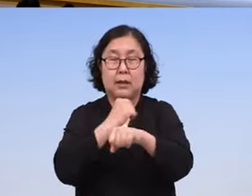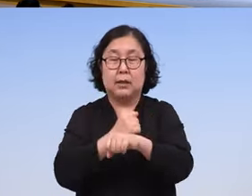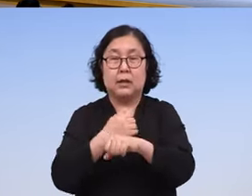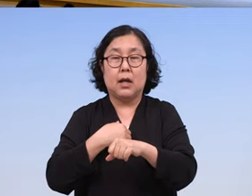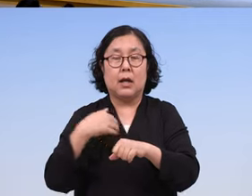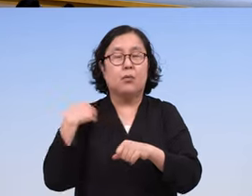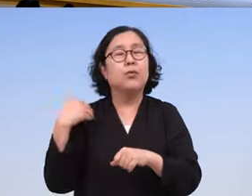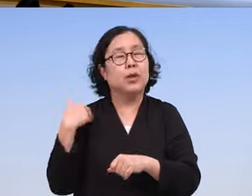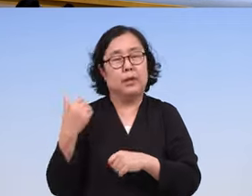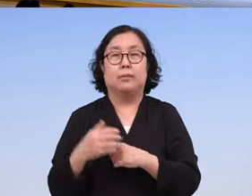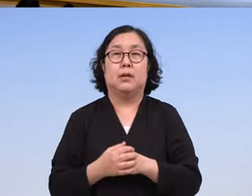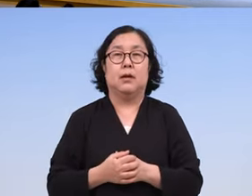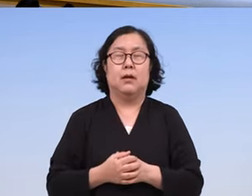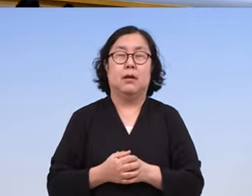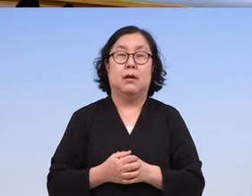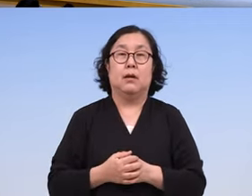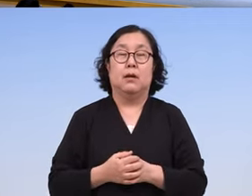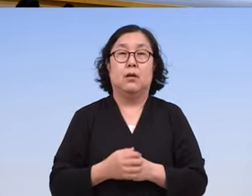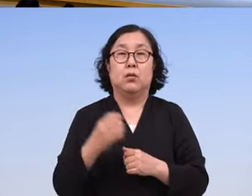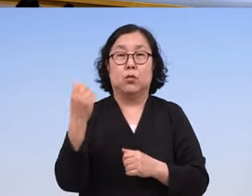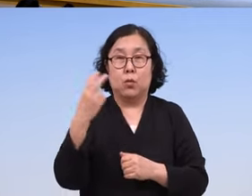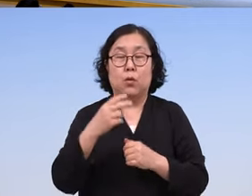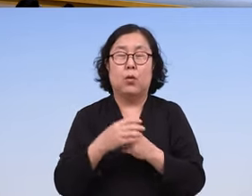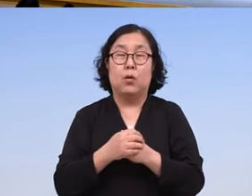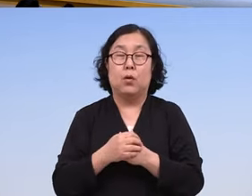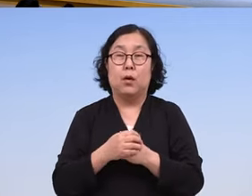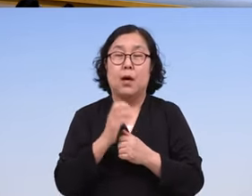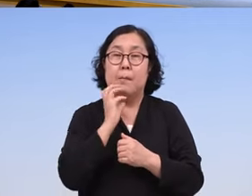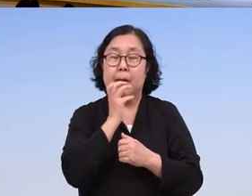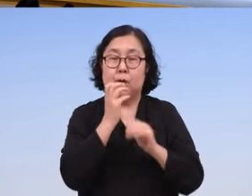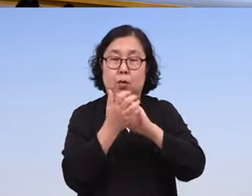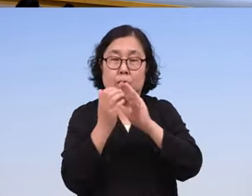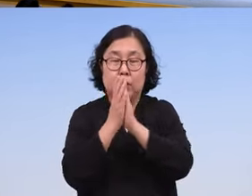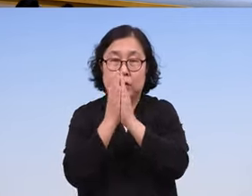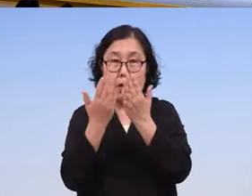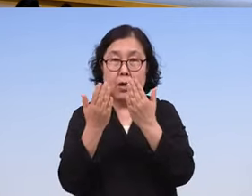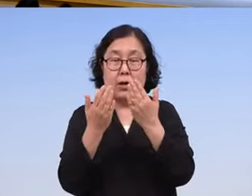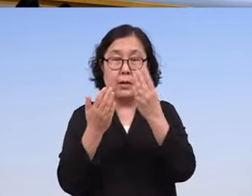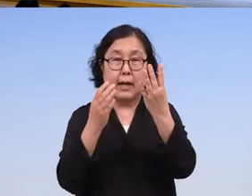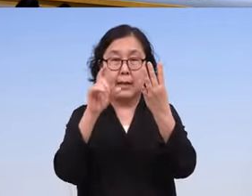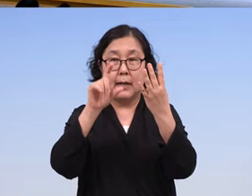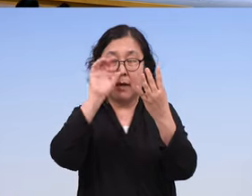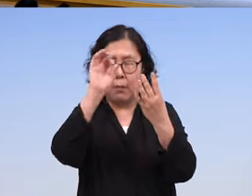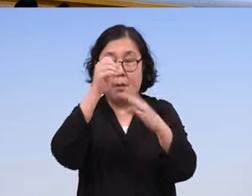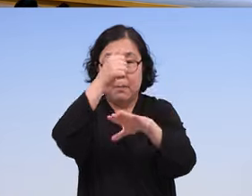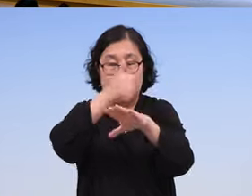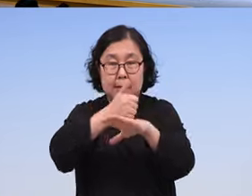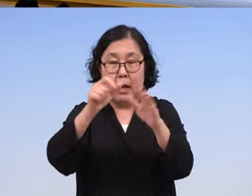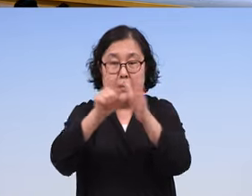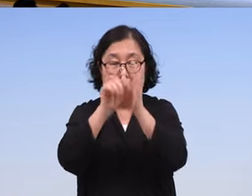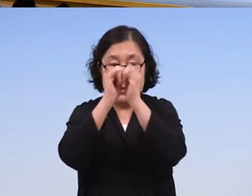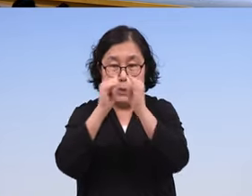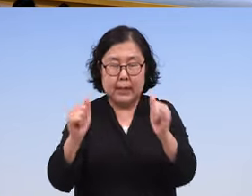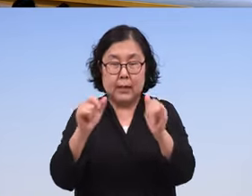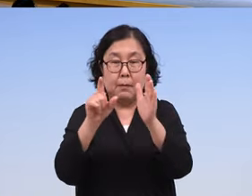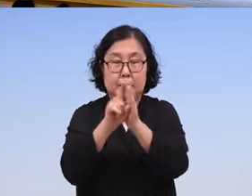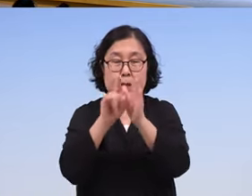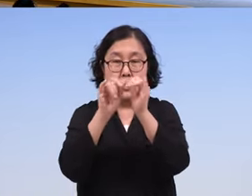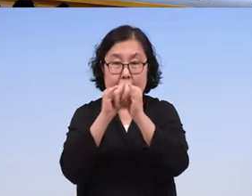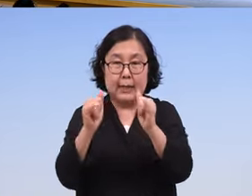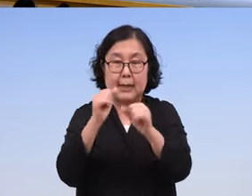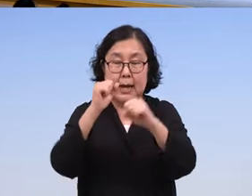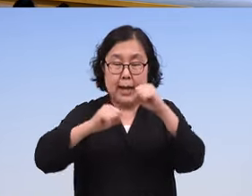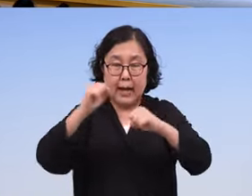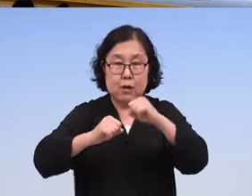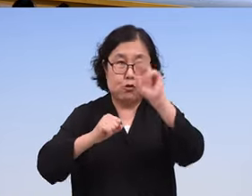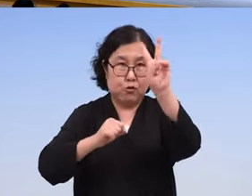난 도대체 알 수가 없습니다. 더군다나 여러분, 베드로전서 4장에 보면은요, 말세에 믿는 자들이 해야